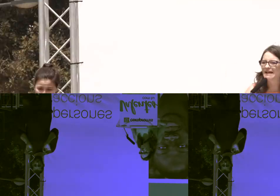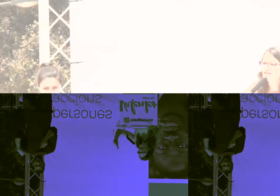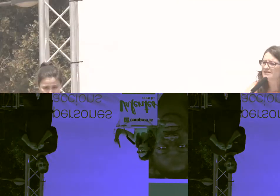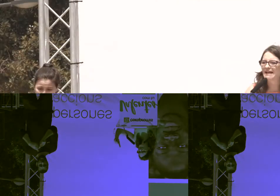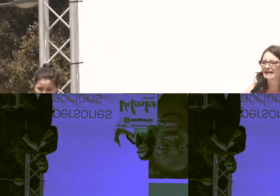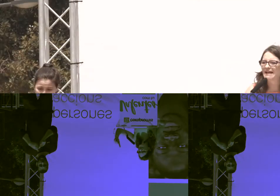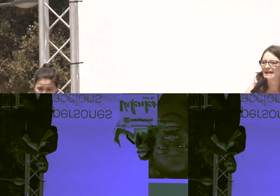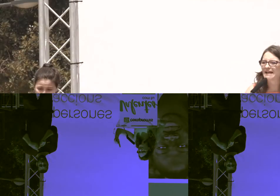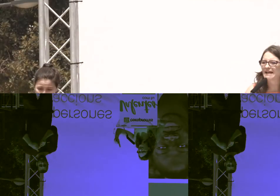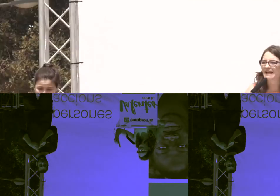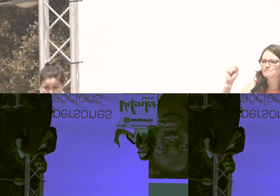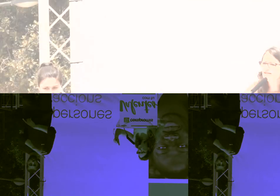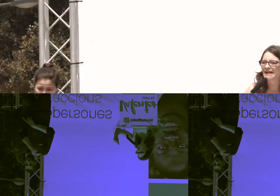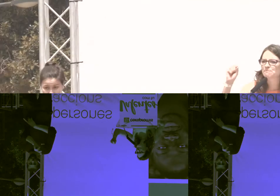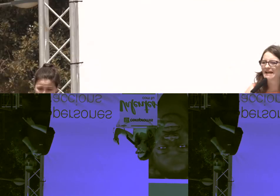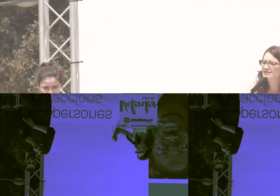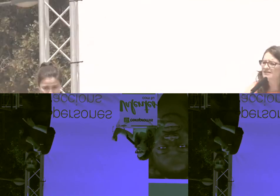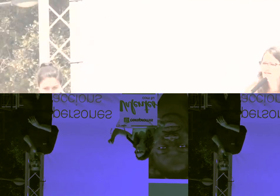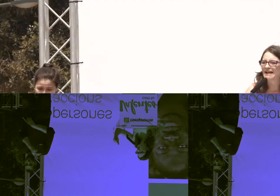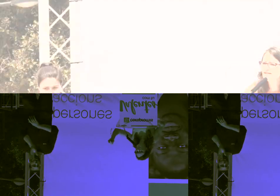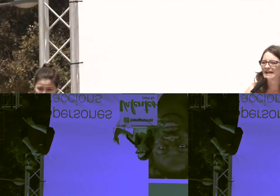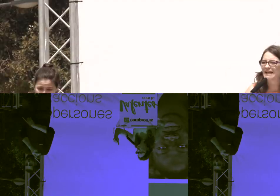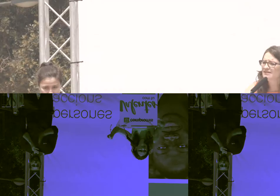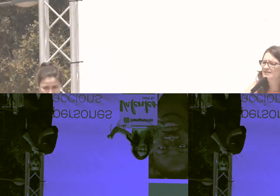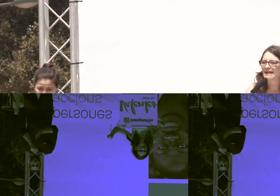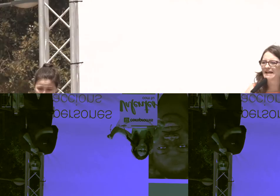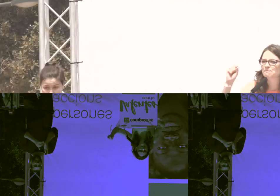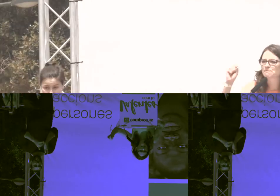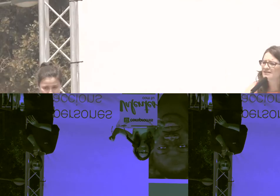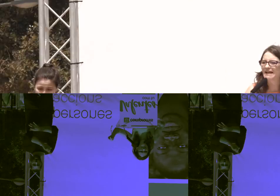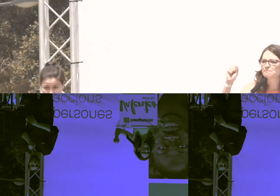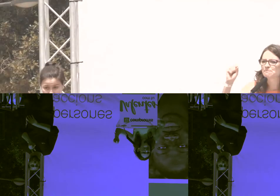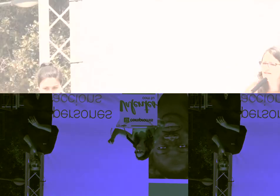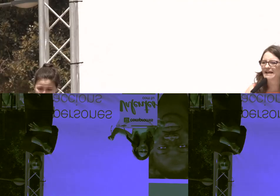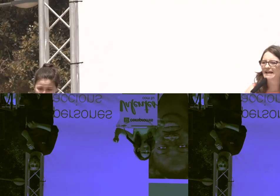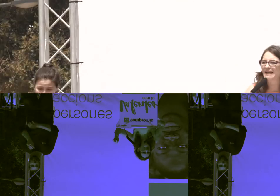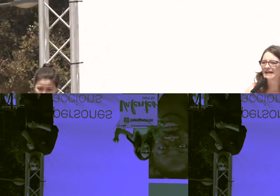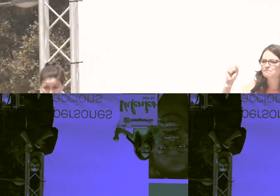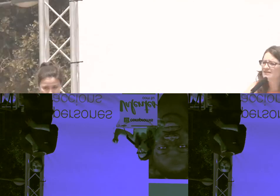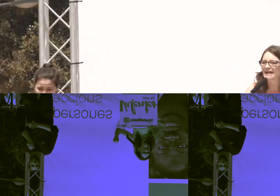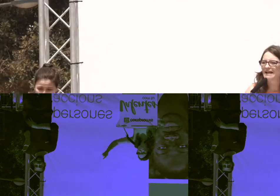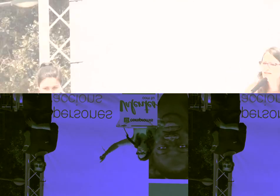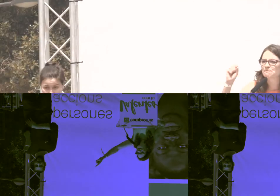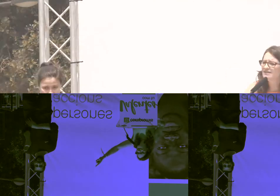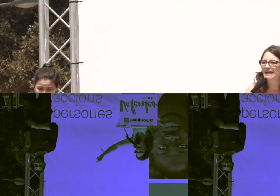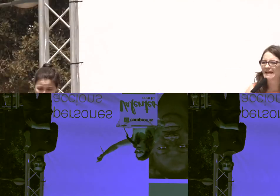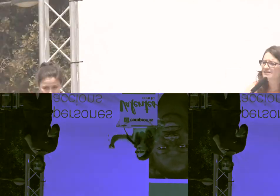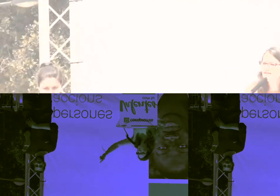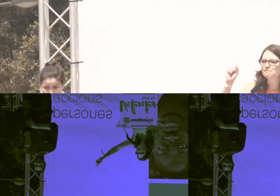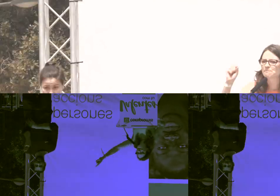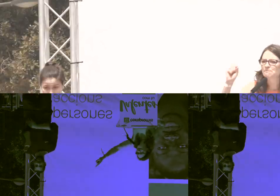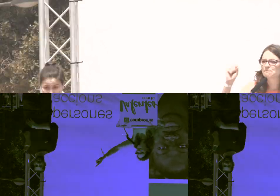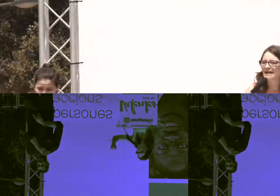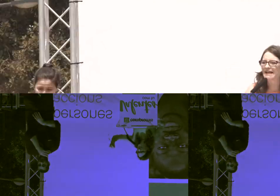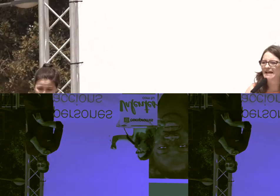valenciana, és corrupció del PP. De la mateixa manera que ara no és corrupció madrilenya,